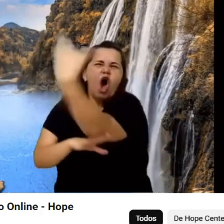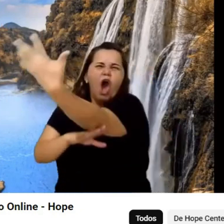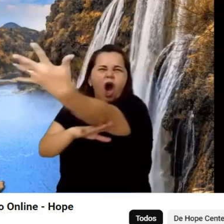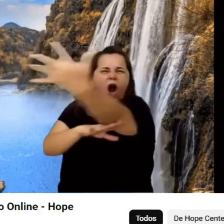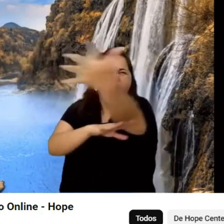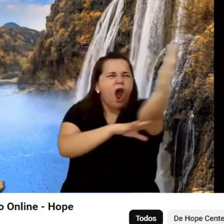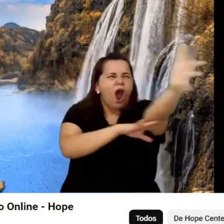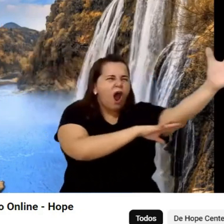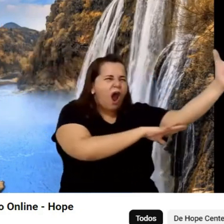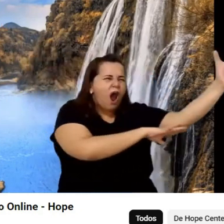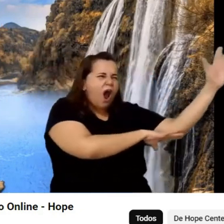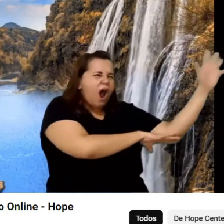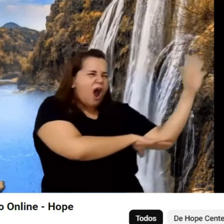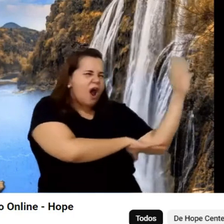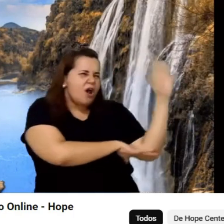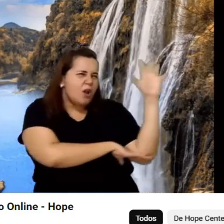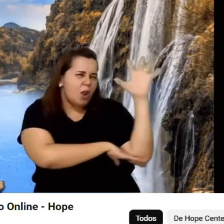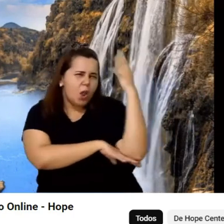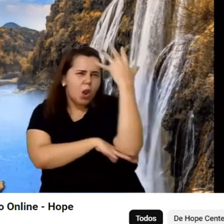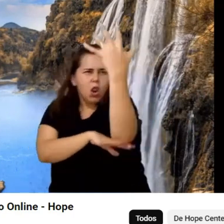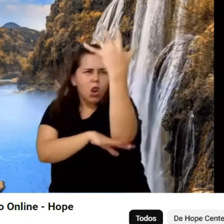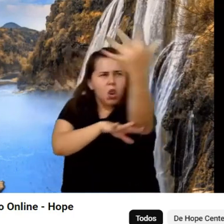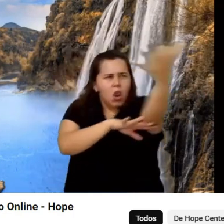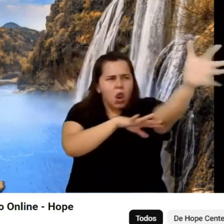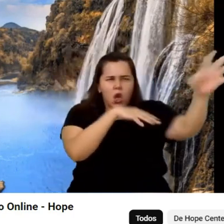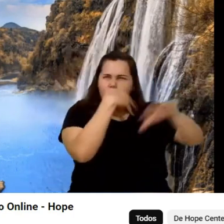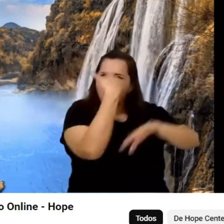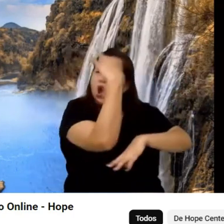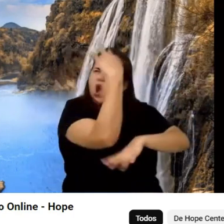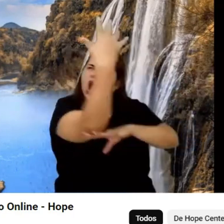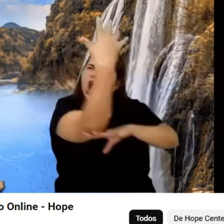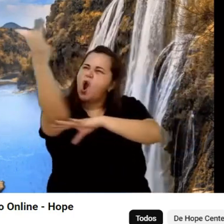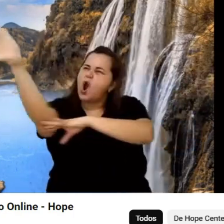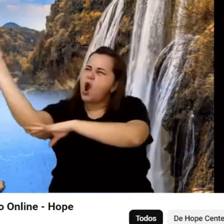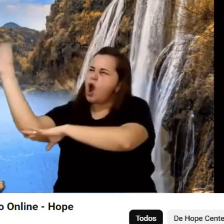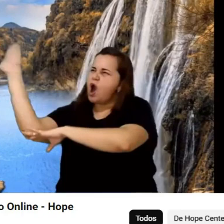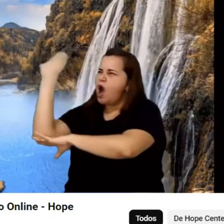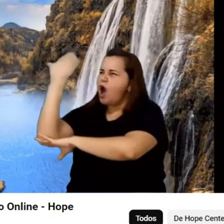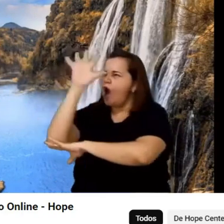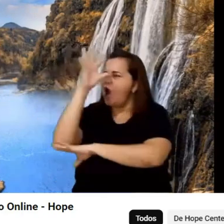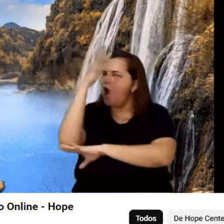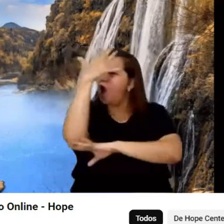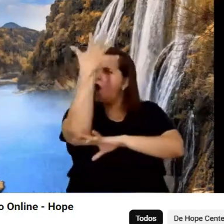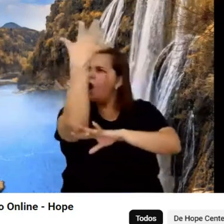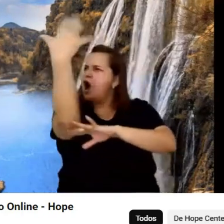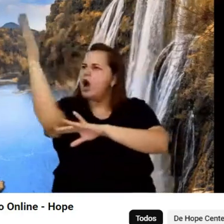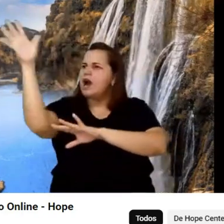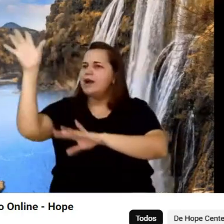as águas e a terra. E na terra seca, ele começou a produção de árvores,